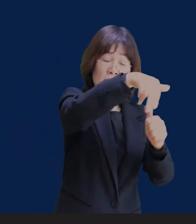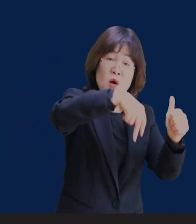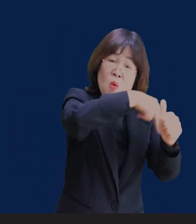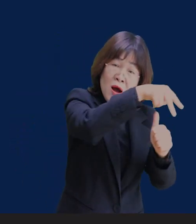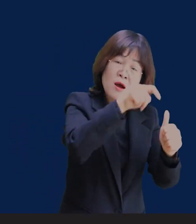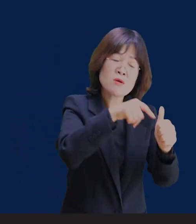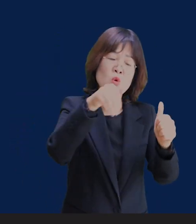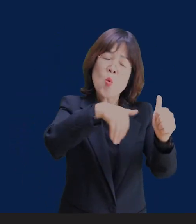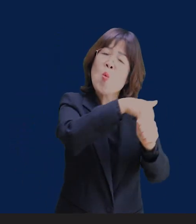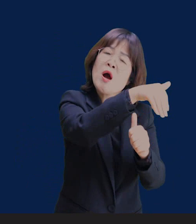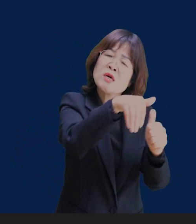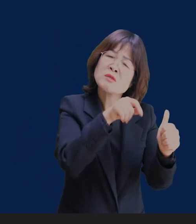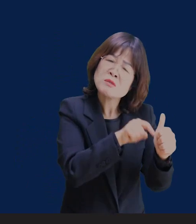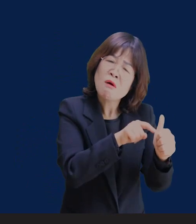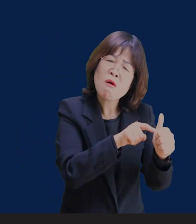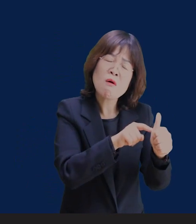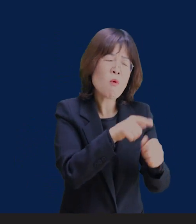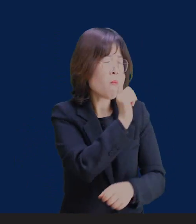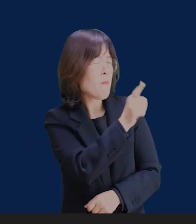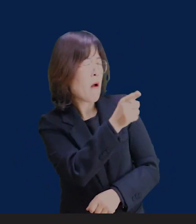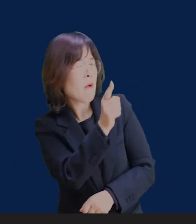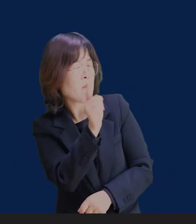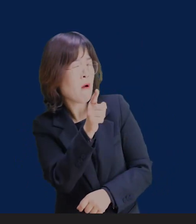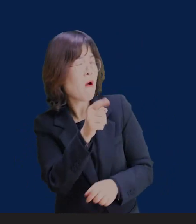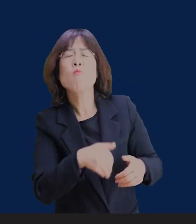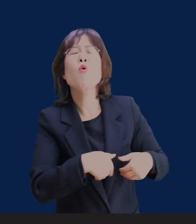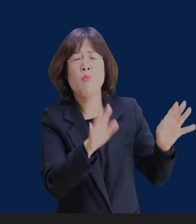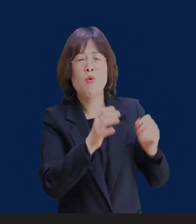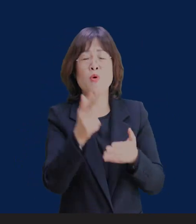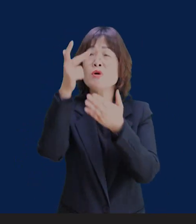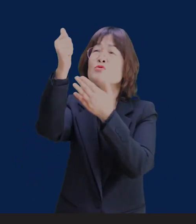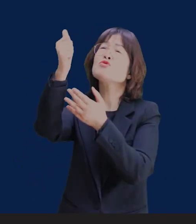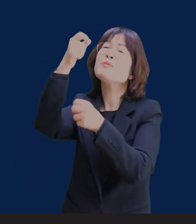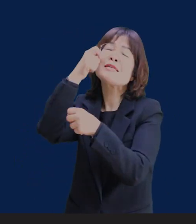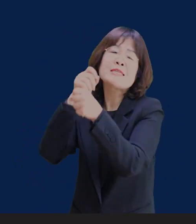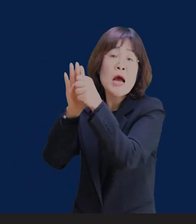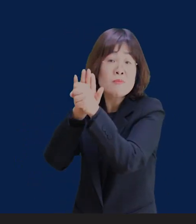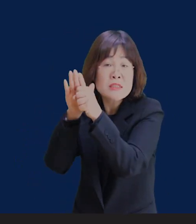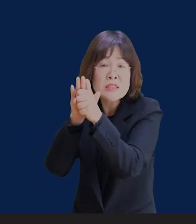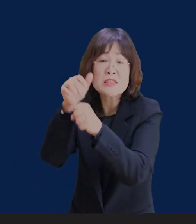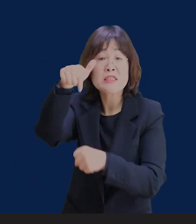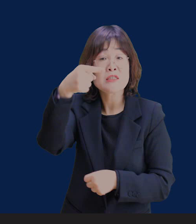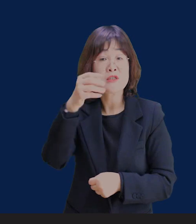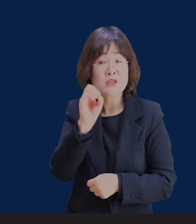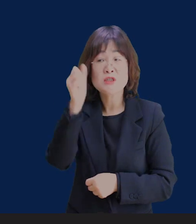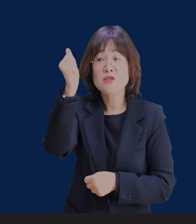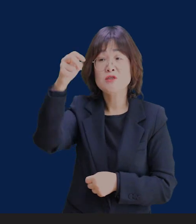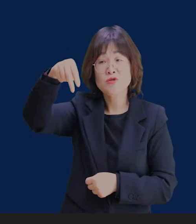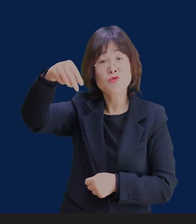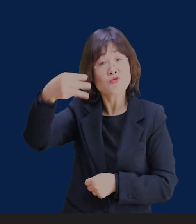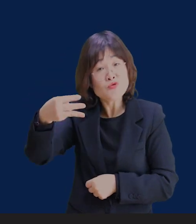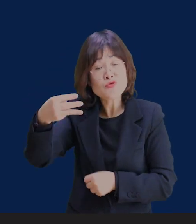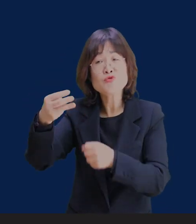지금의 상황과 지금의 환경을 우리는 다른 것이 아닌 주님의 자비와 주님의